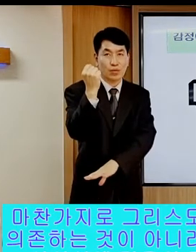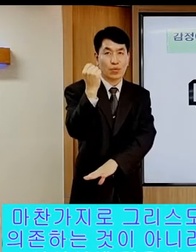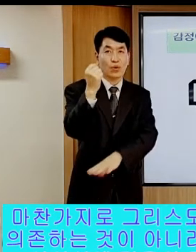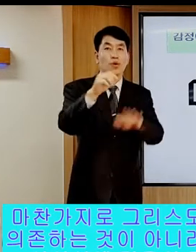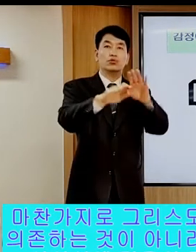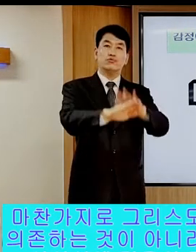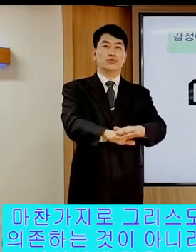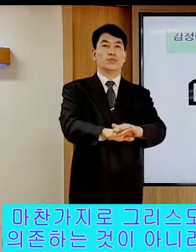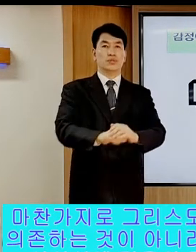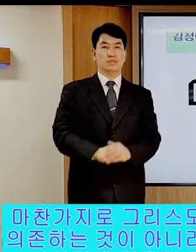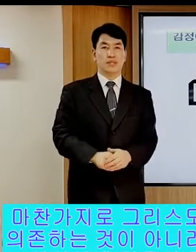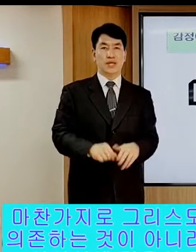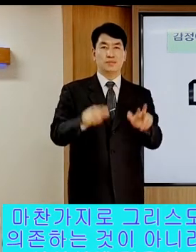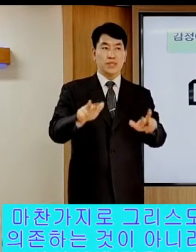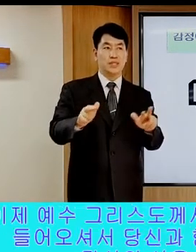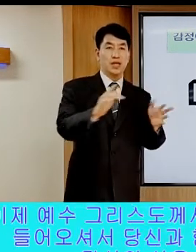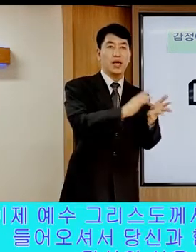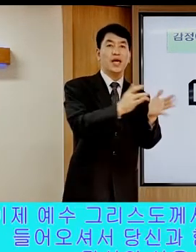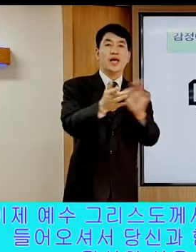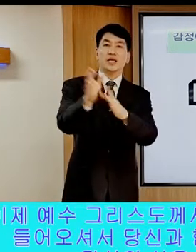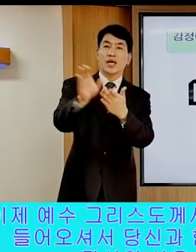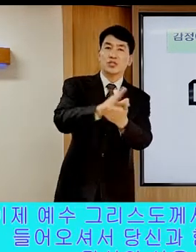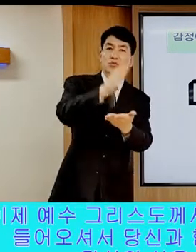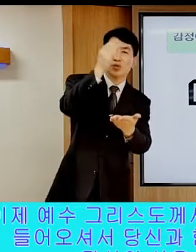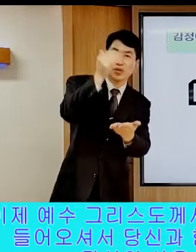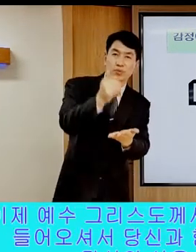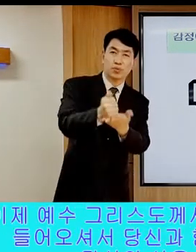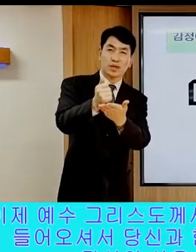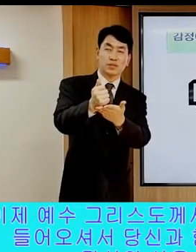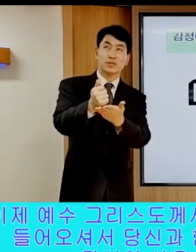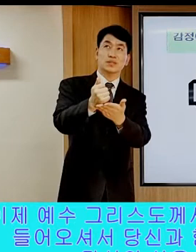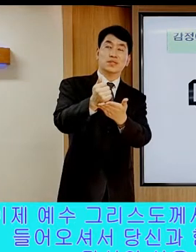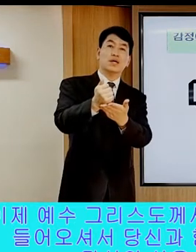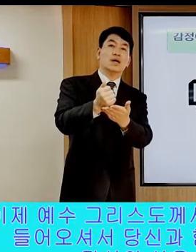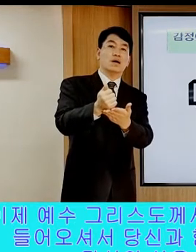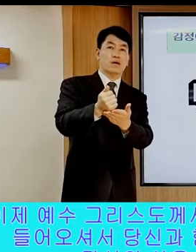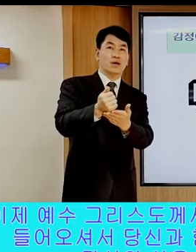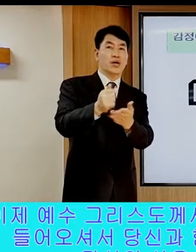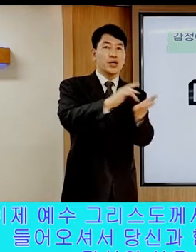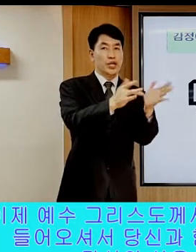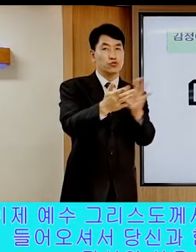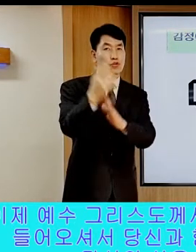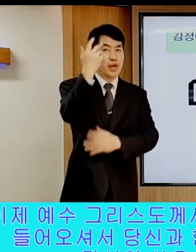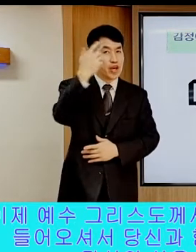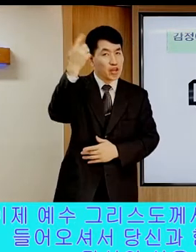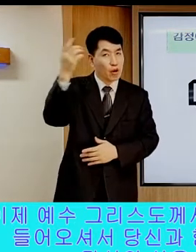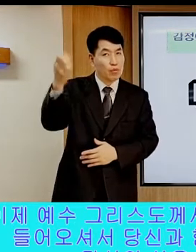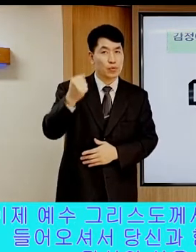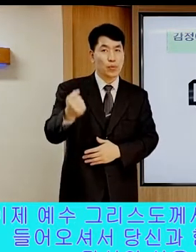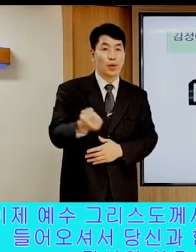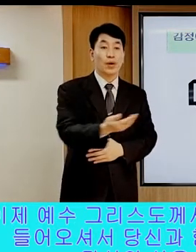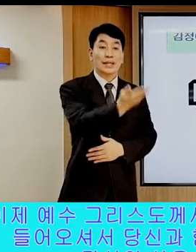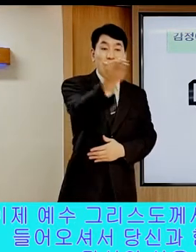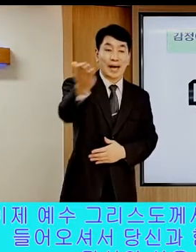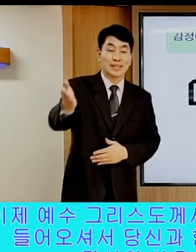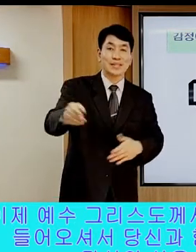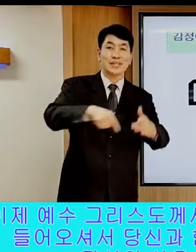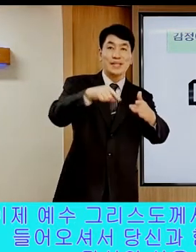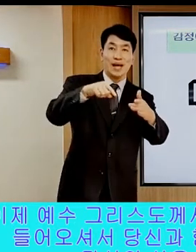근거로 두는 것입니다. 이제 예수 그리스도께서는 예수님의 영으로 당신